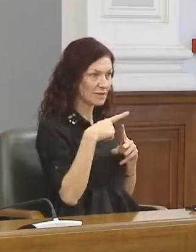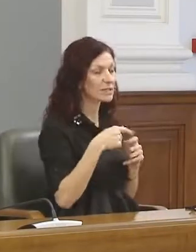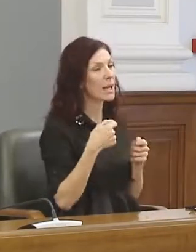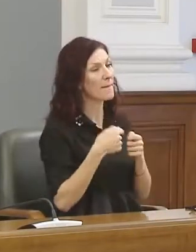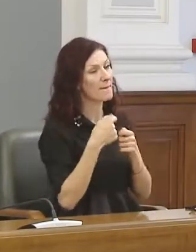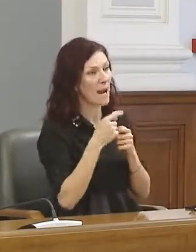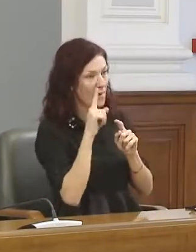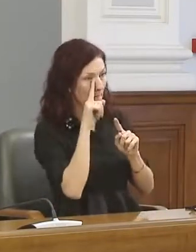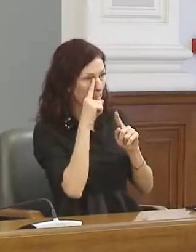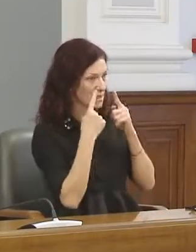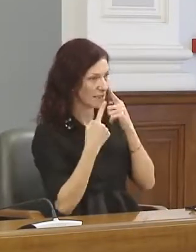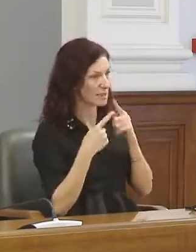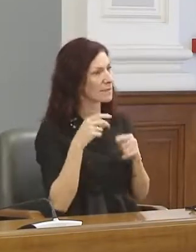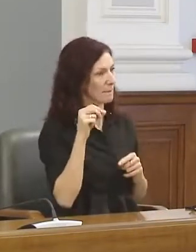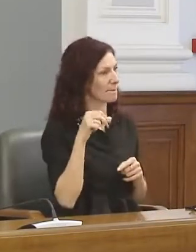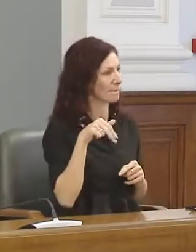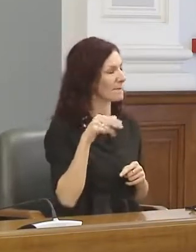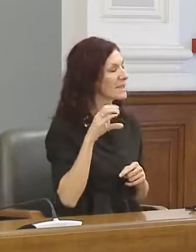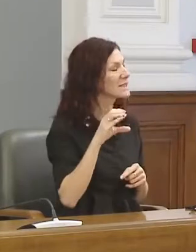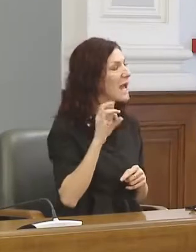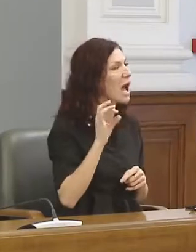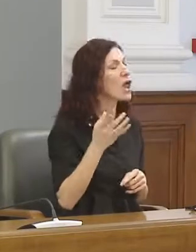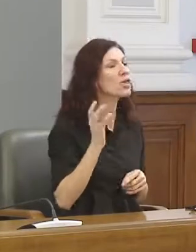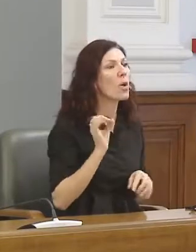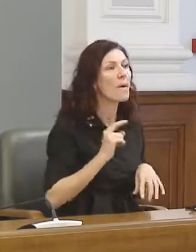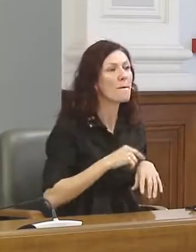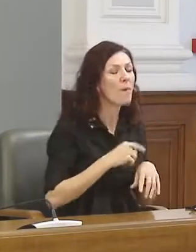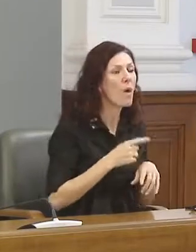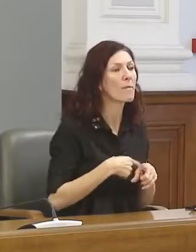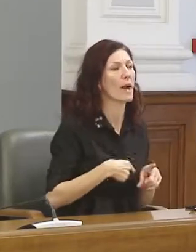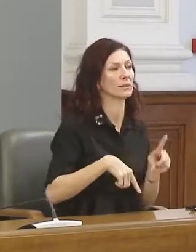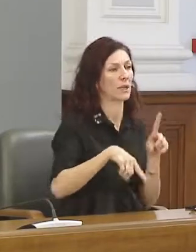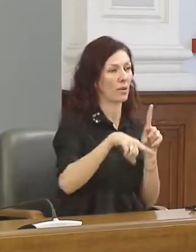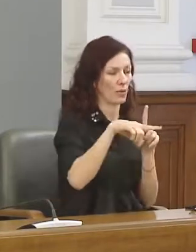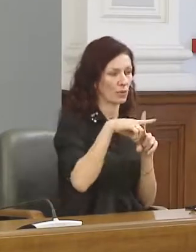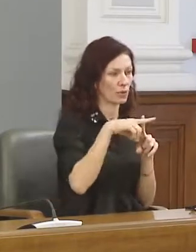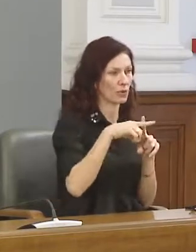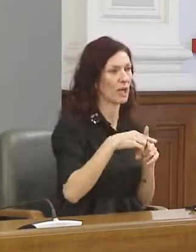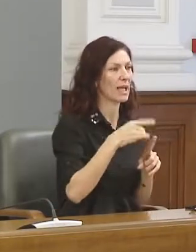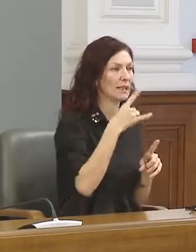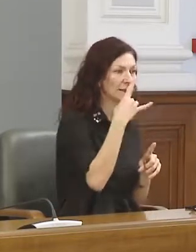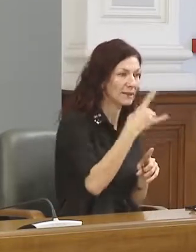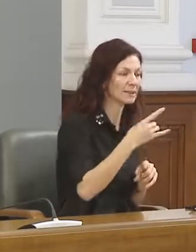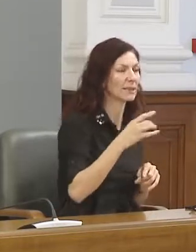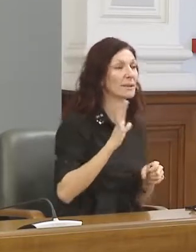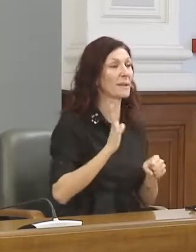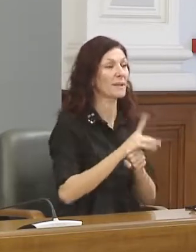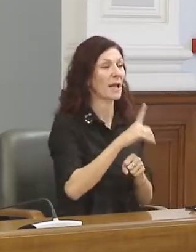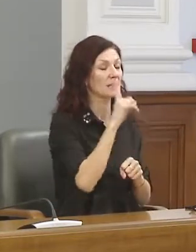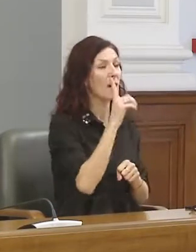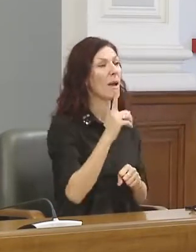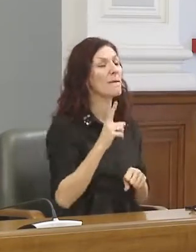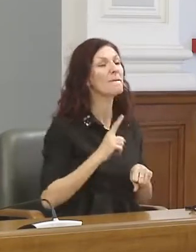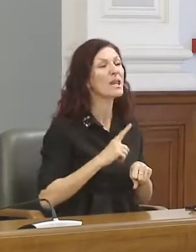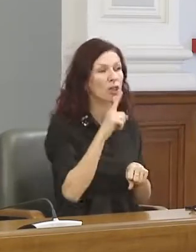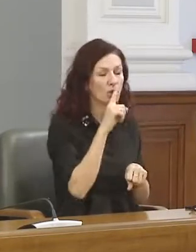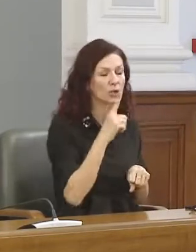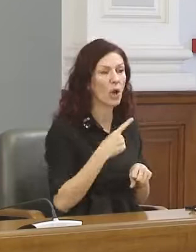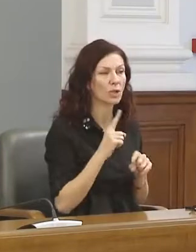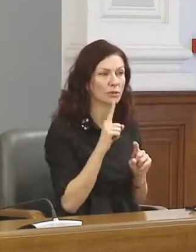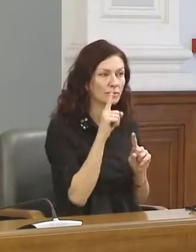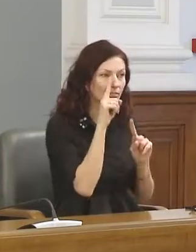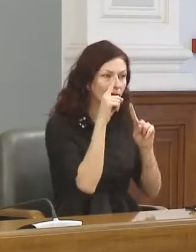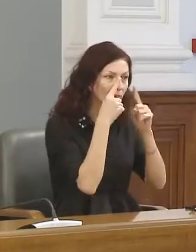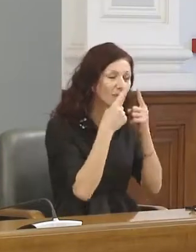PCR, но от момента на положителната диагноза 10-15 минути от бъркането в носа, този пациент вече